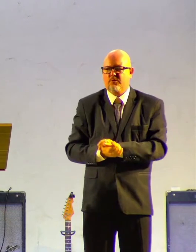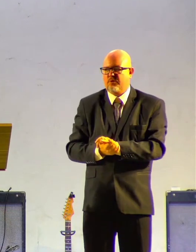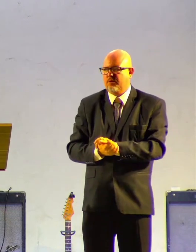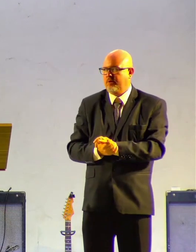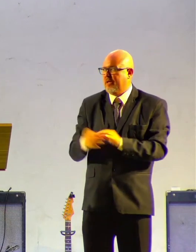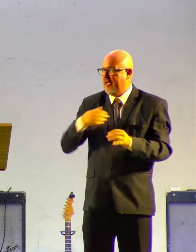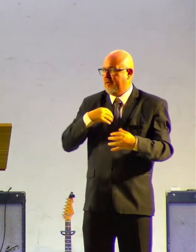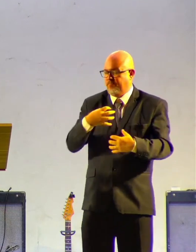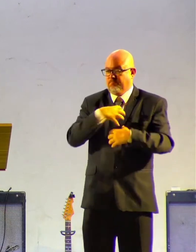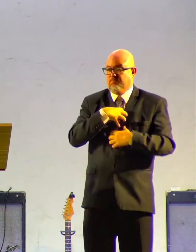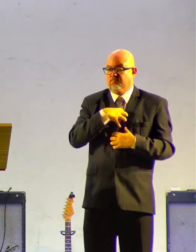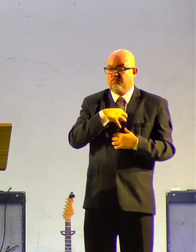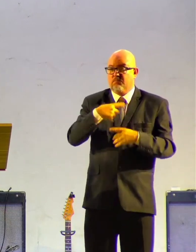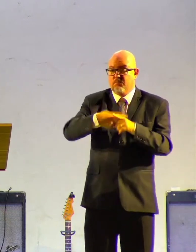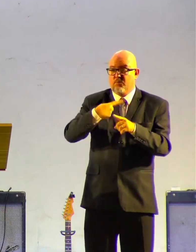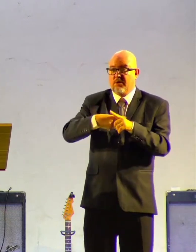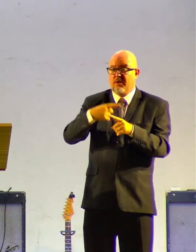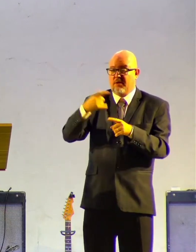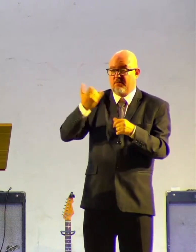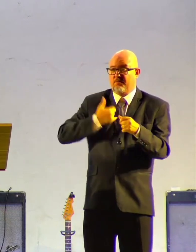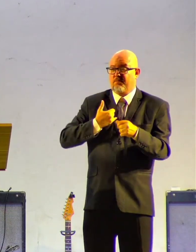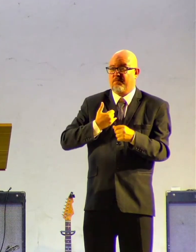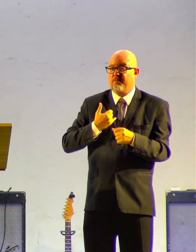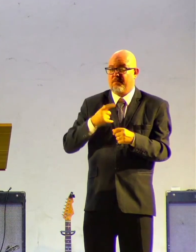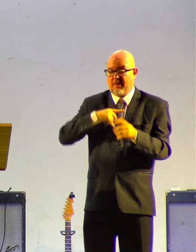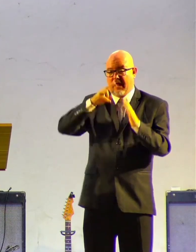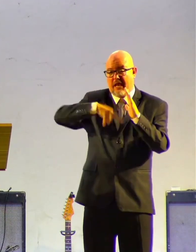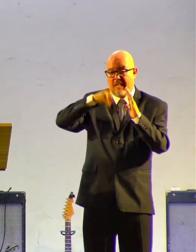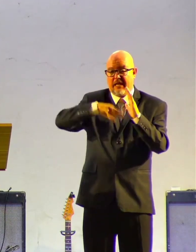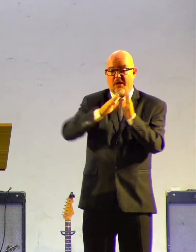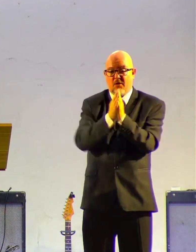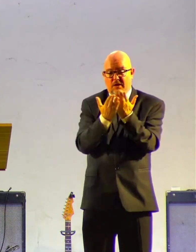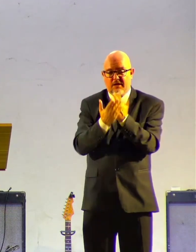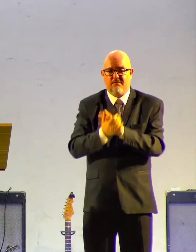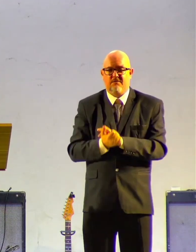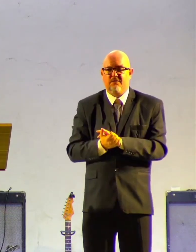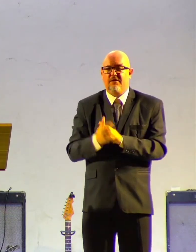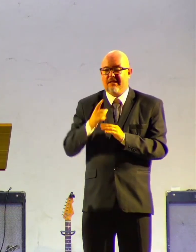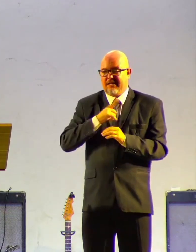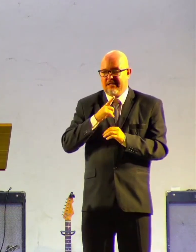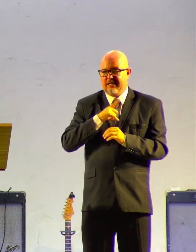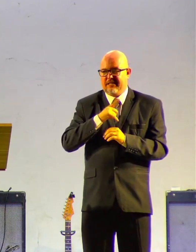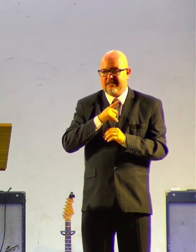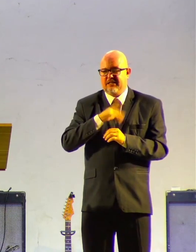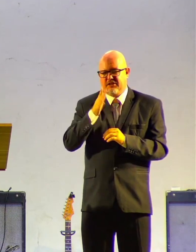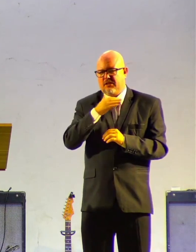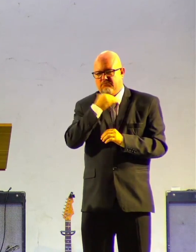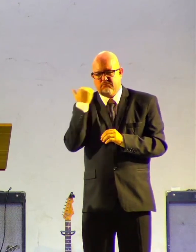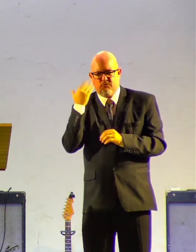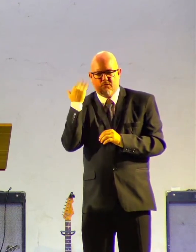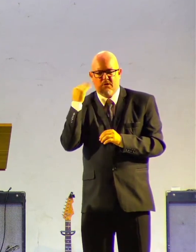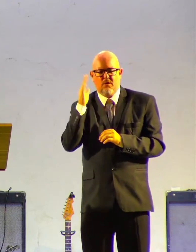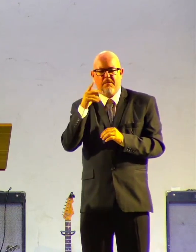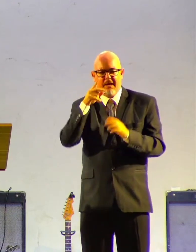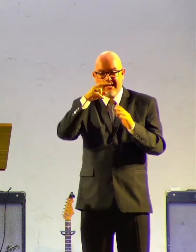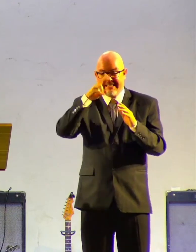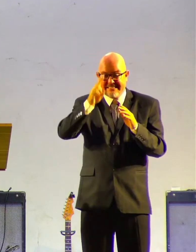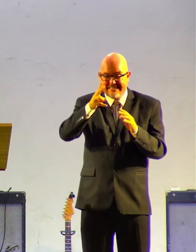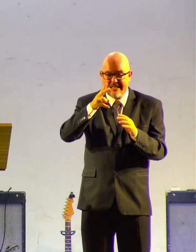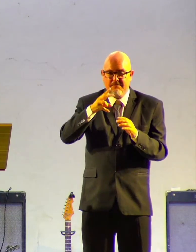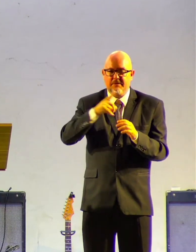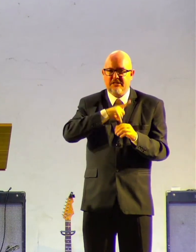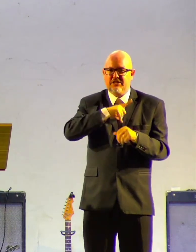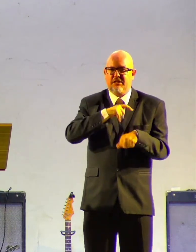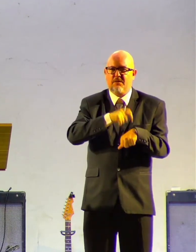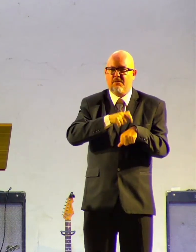E eu fiquei chocado quando ouvi dele e li num de seus livros que ele gastava, porque já é falecido, ele